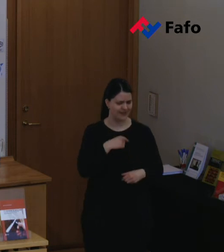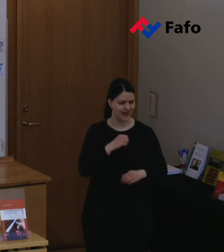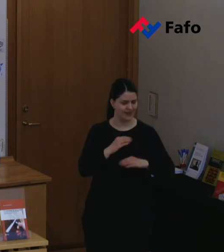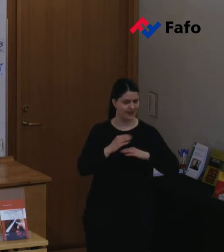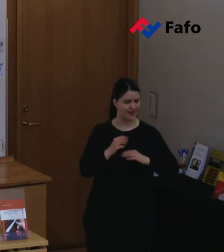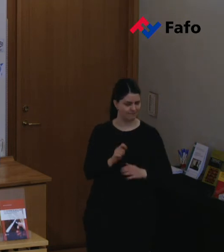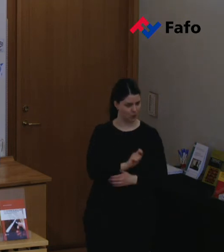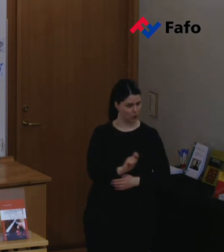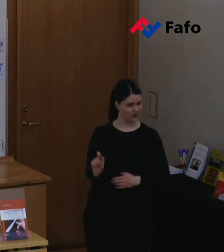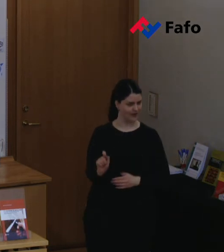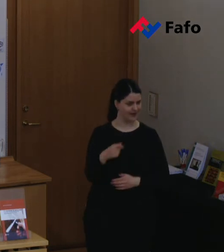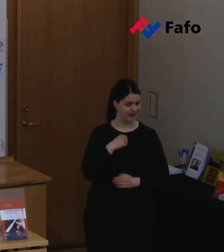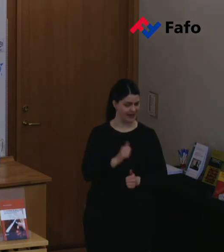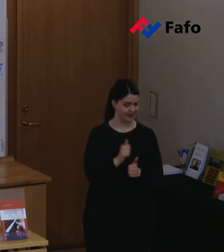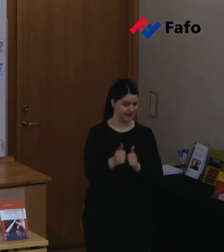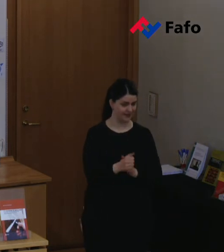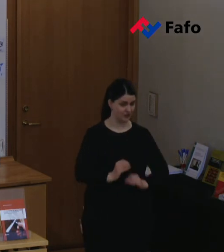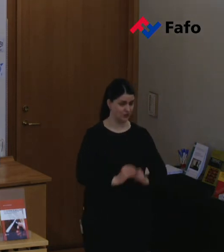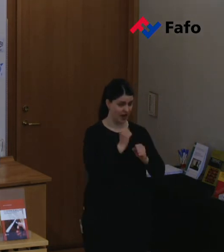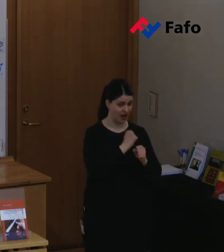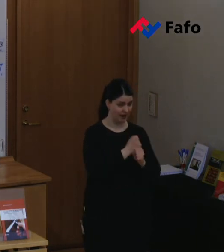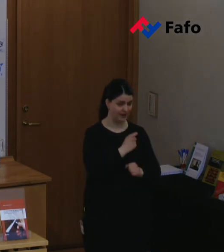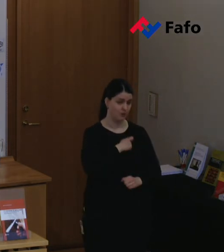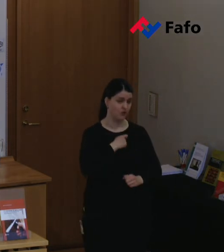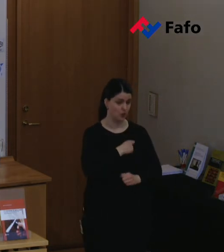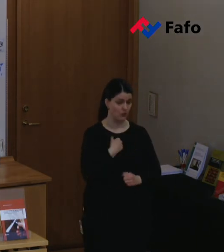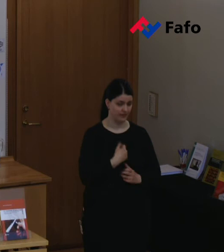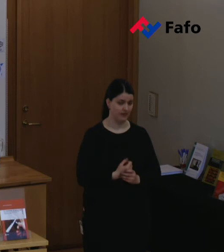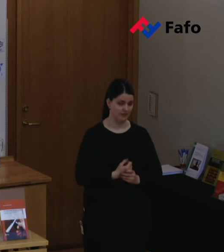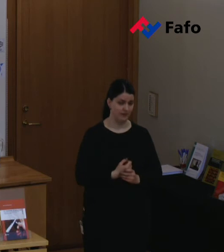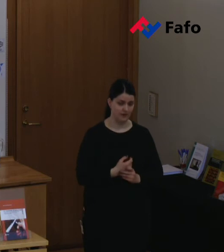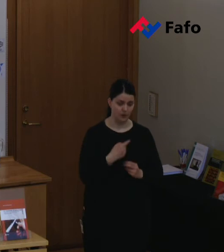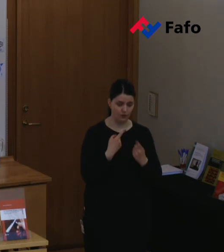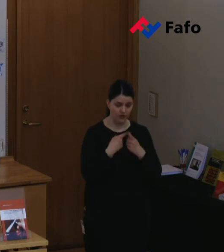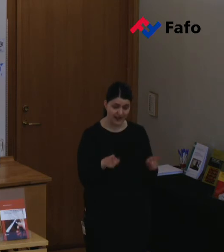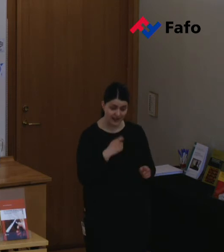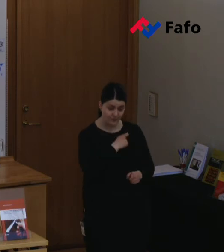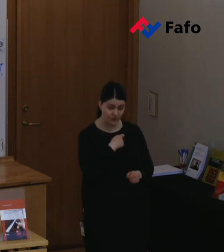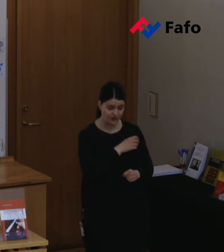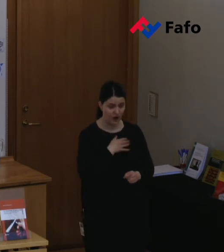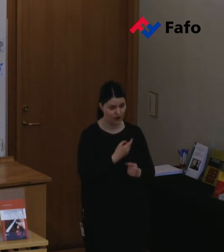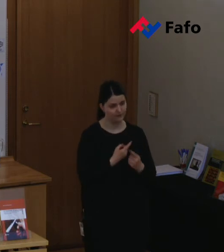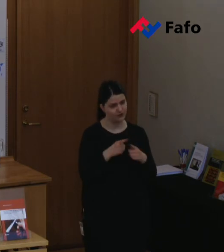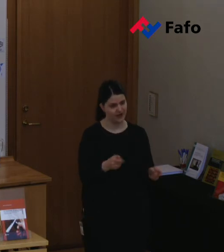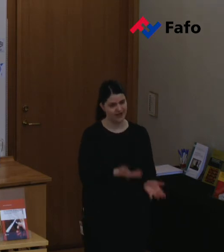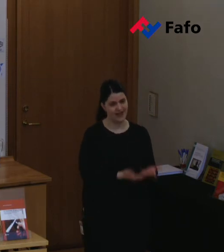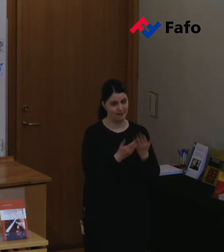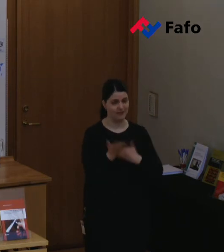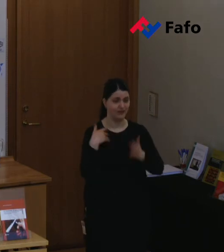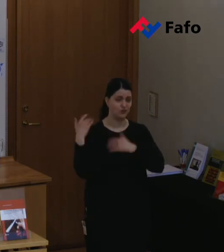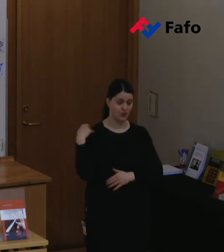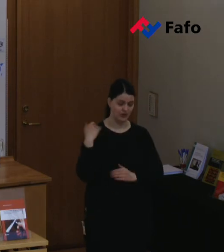jeg representerer sosialarbeiderprofesjonene. Ulike profesjoner har ulike hjelpetradisjoner. Og sosialt